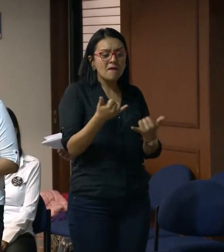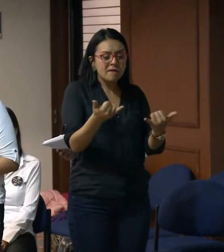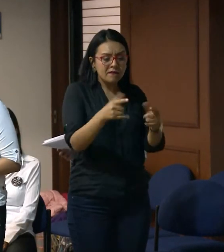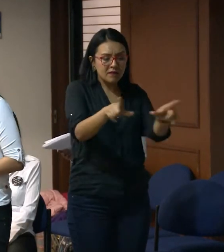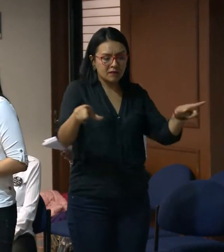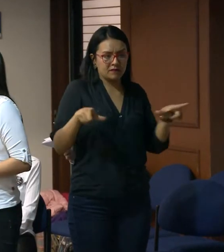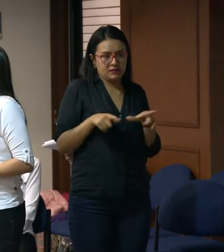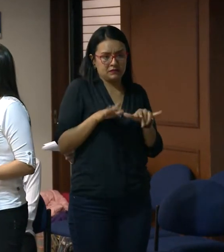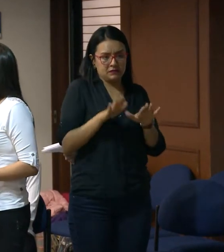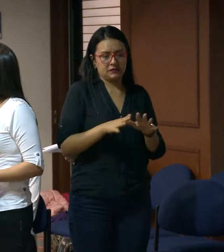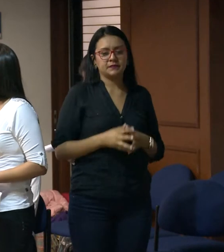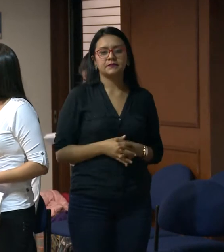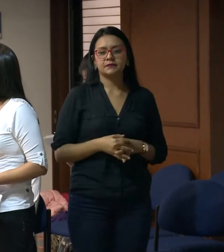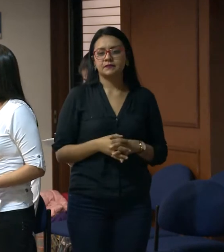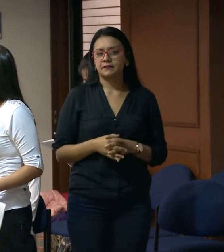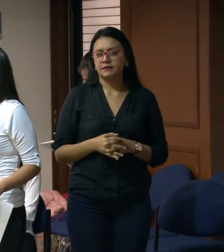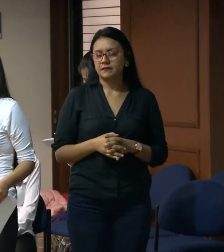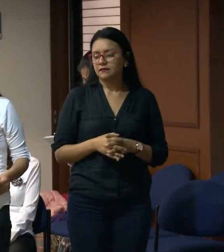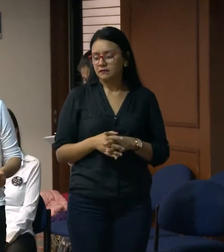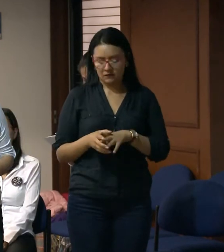este escenario.